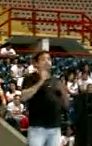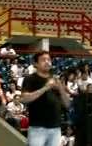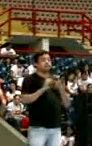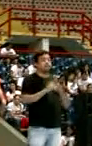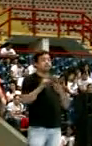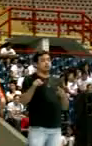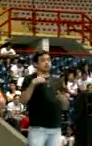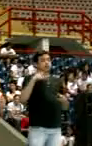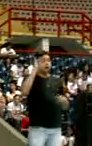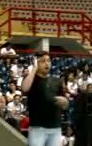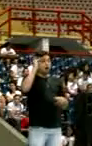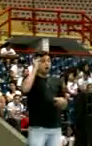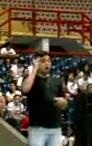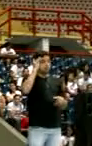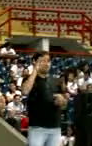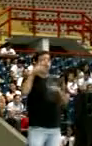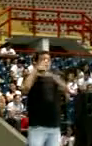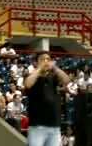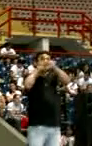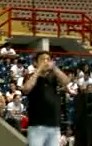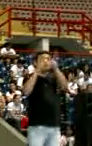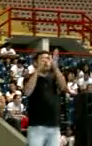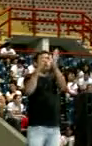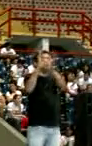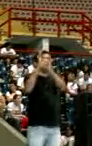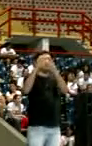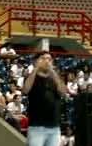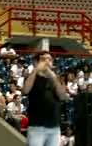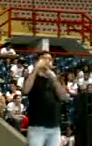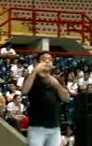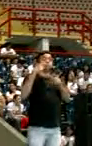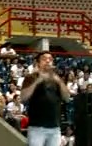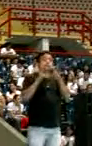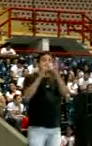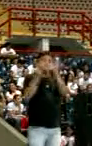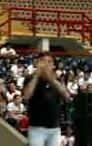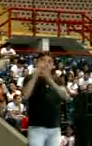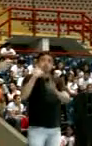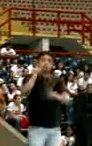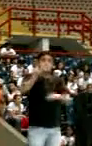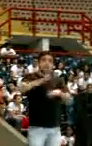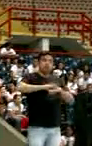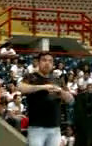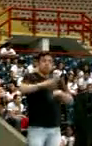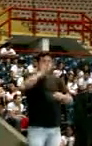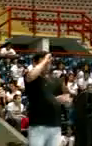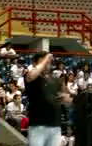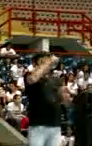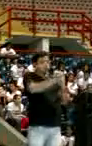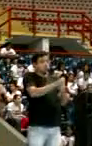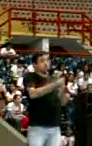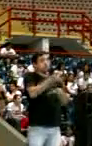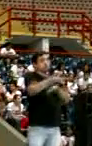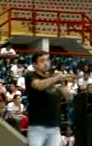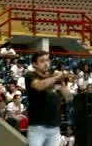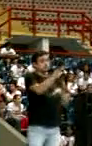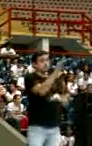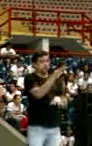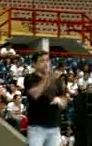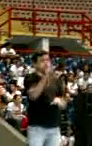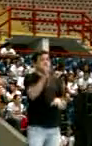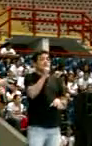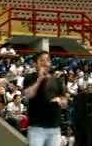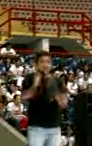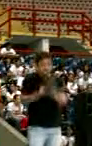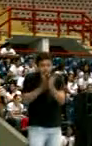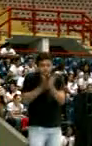ela achava que falava com Jesus, e que Jesus tinha dito que ela deveria chefiar o exército francês. Ela era uma